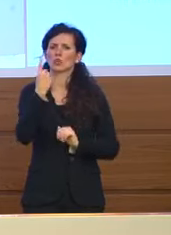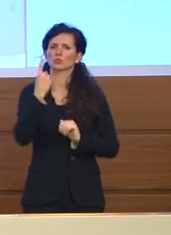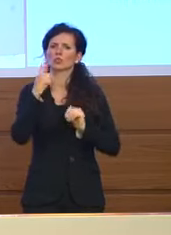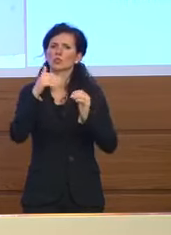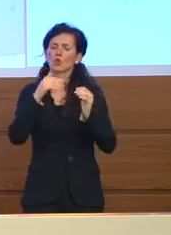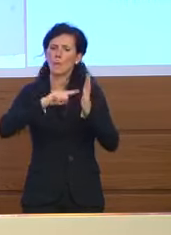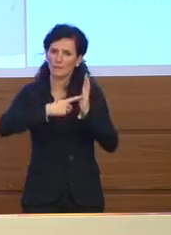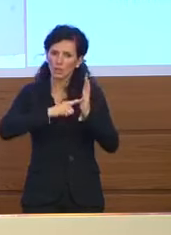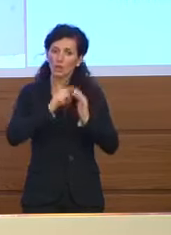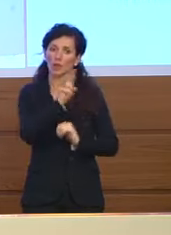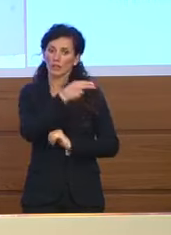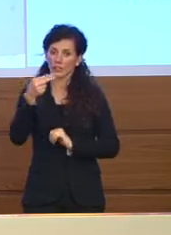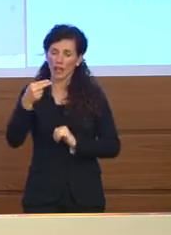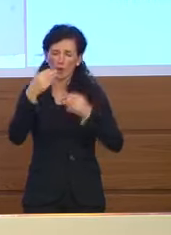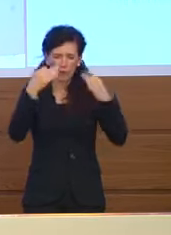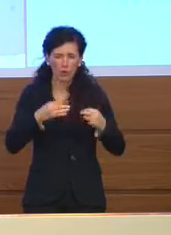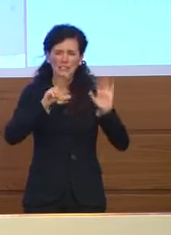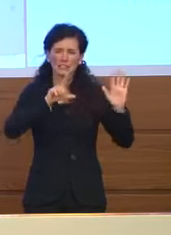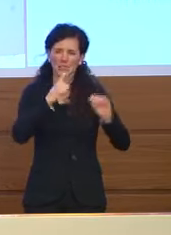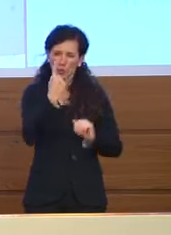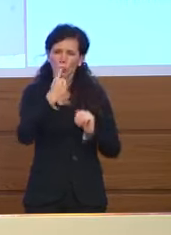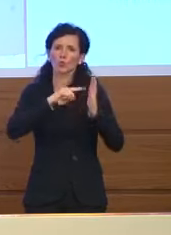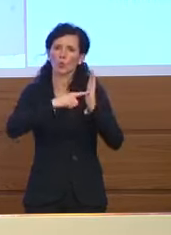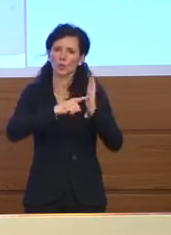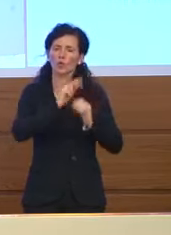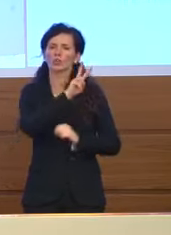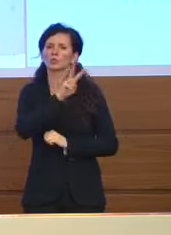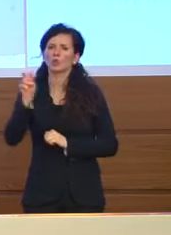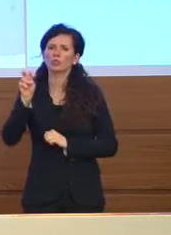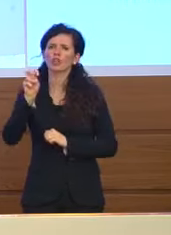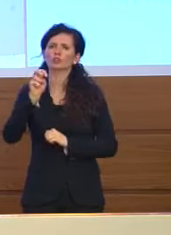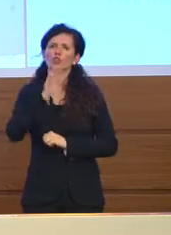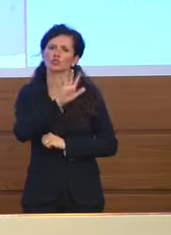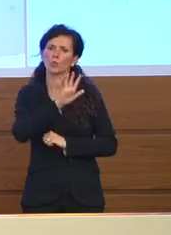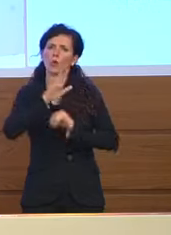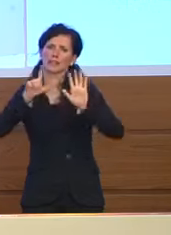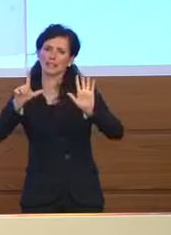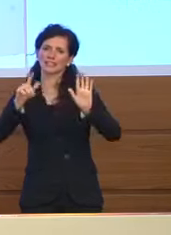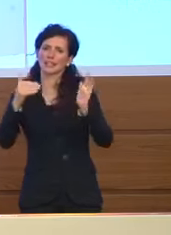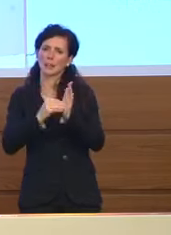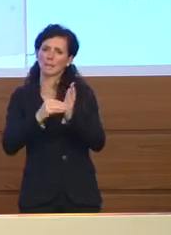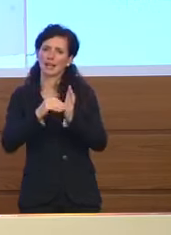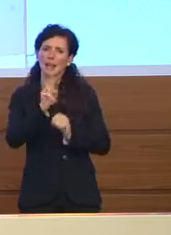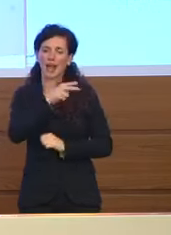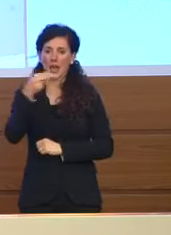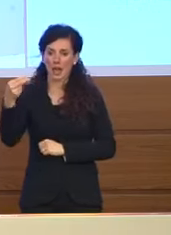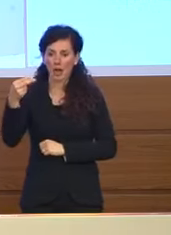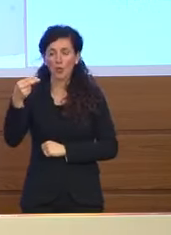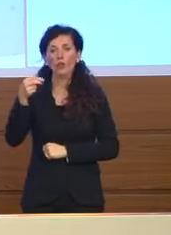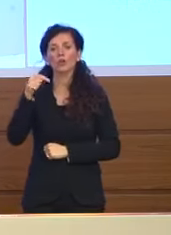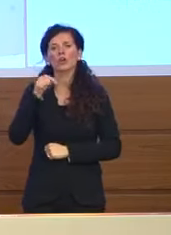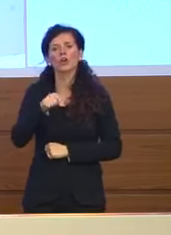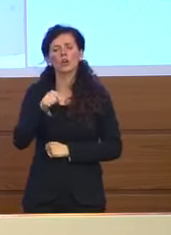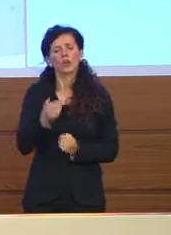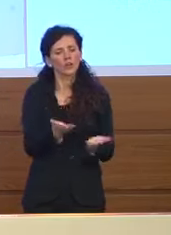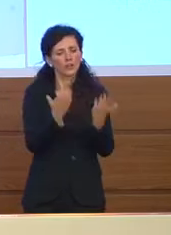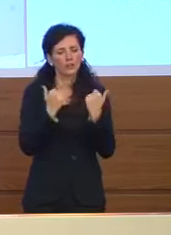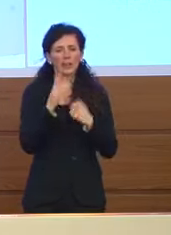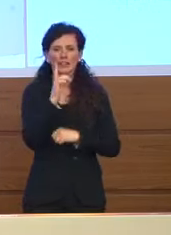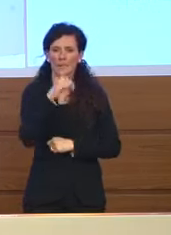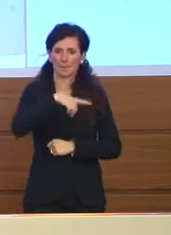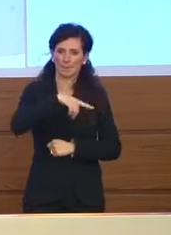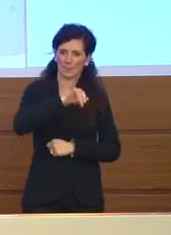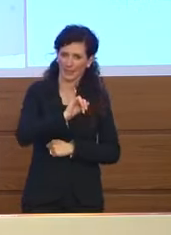di euro per l'esattezza 71 milioni 257 mila euro per l'acquisto di dispositivi di